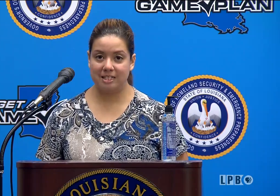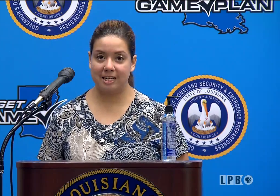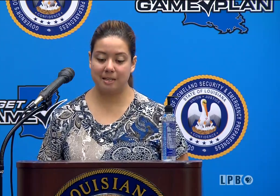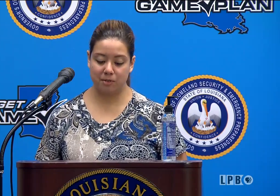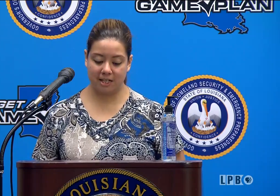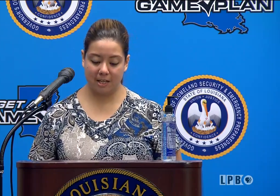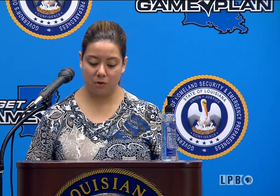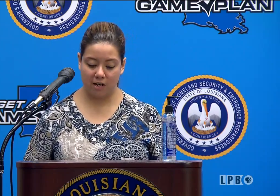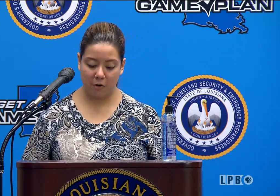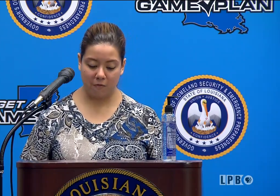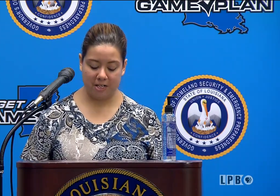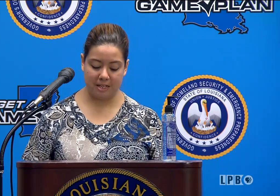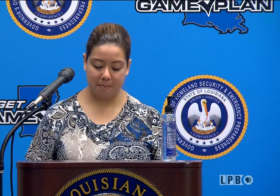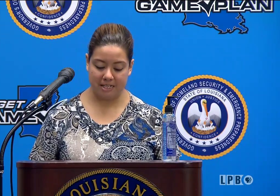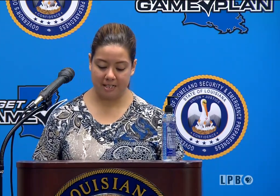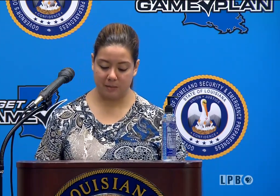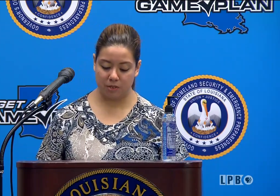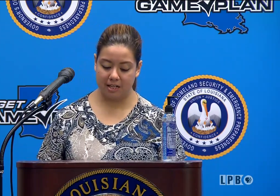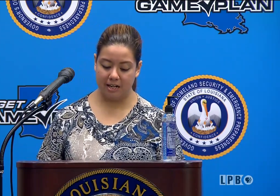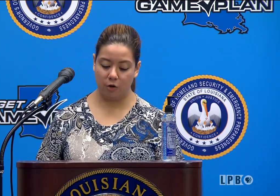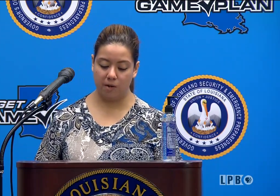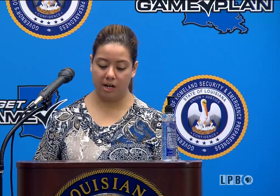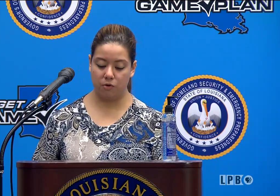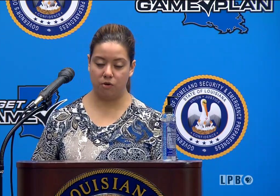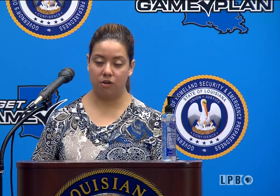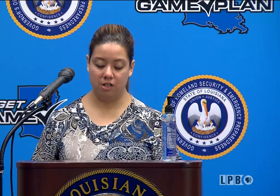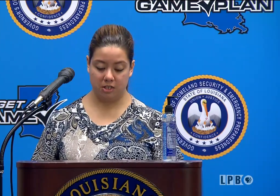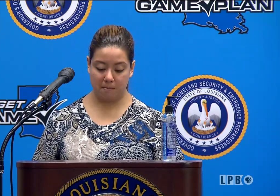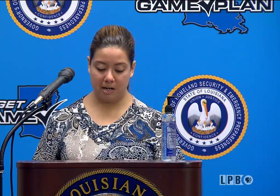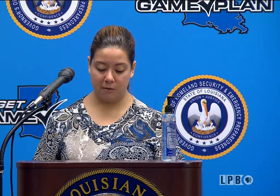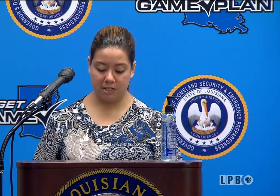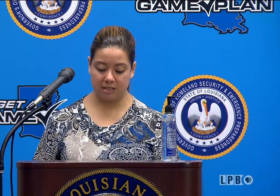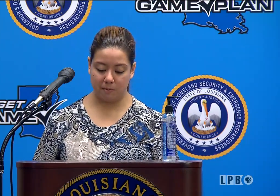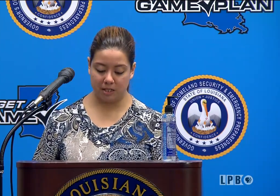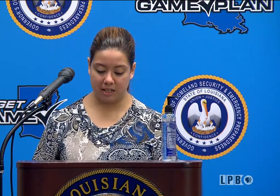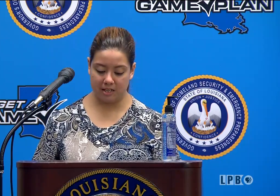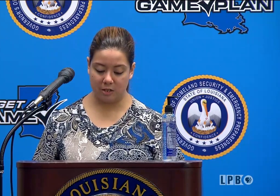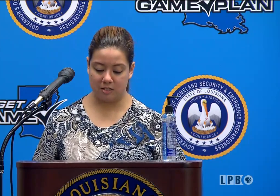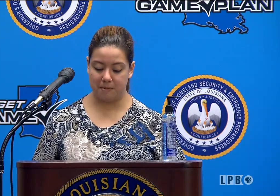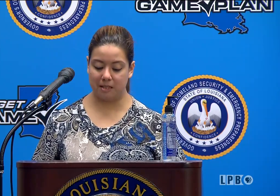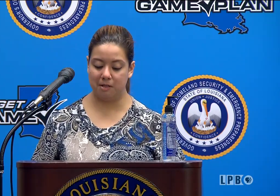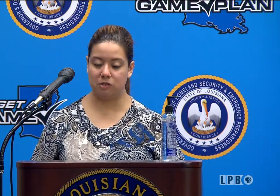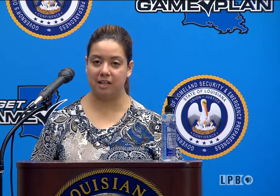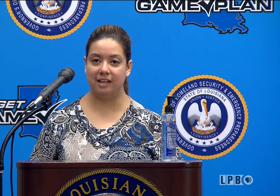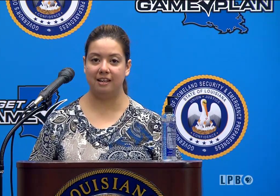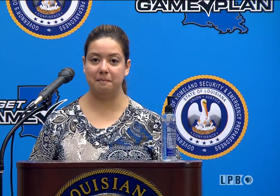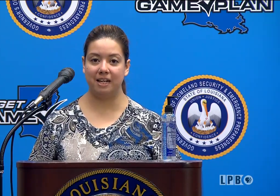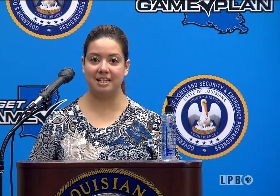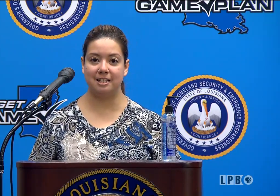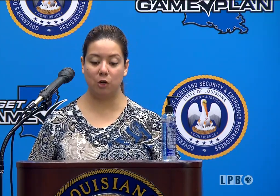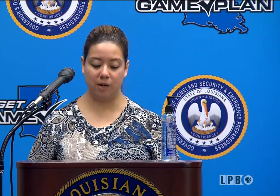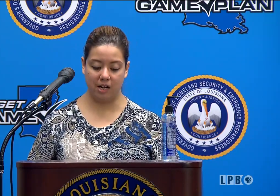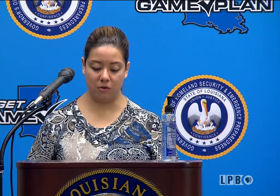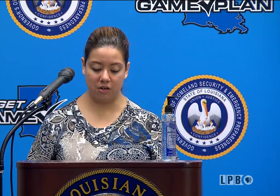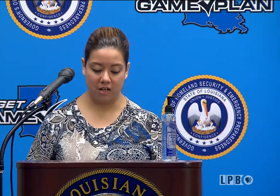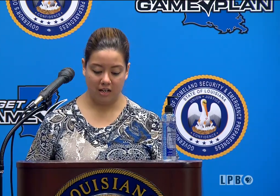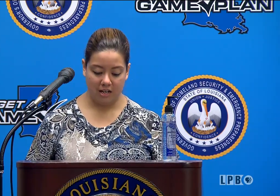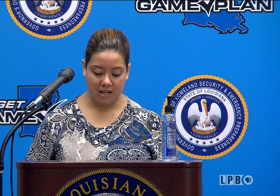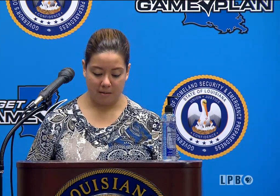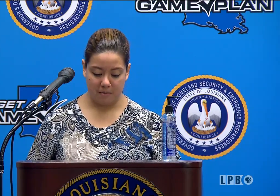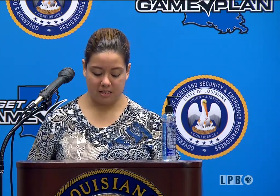Hola, buenas tardes. Estamos aquí de nuevo en la conferencia de prensa después del gobernador John Bel Edwards. Estamos aquí desde los departamentos de emergencia del